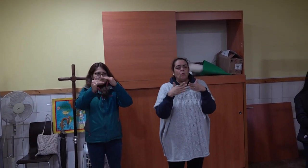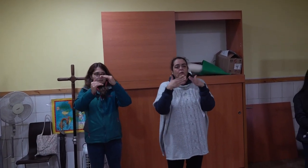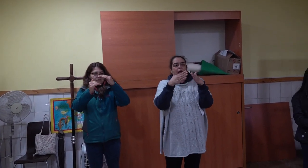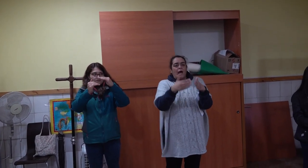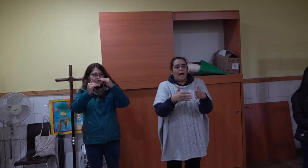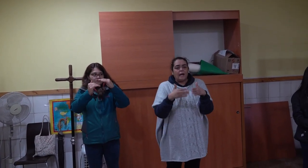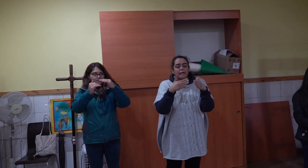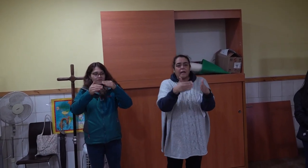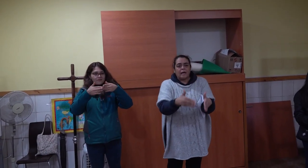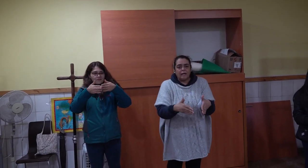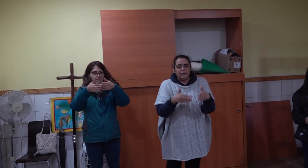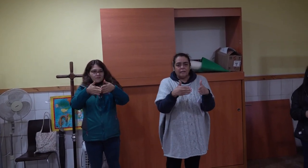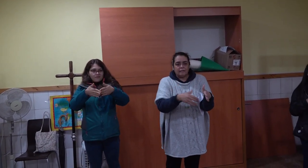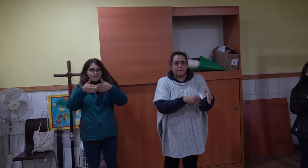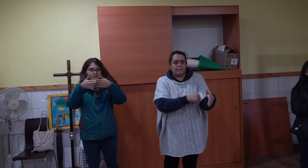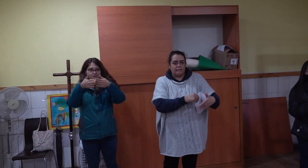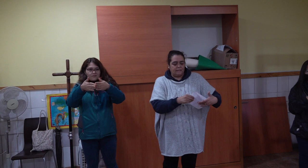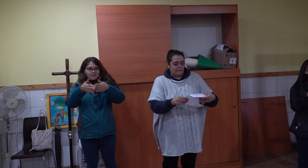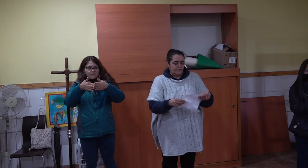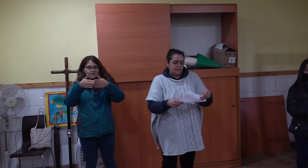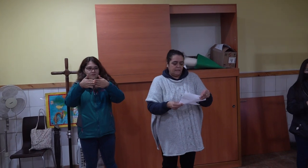construyera